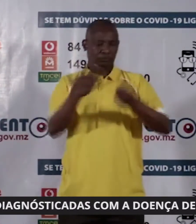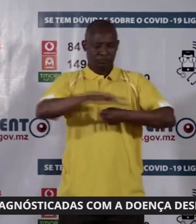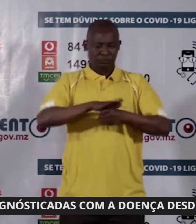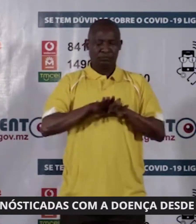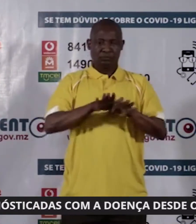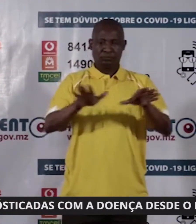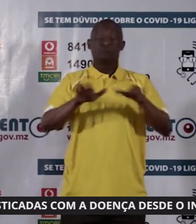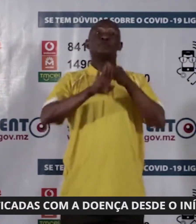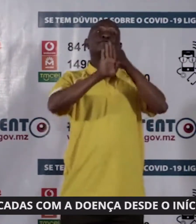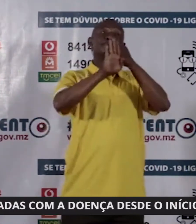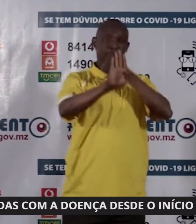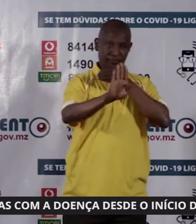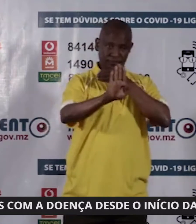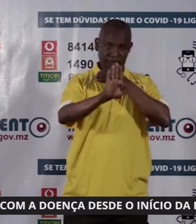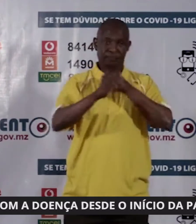Covid-19.